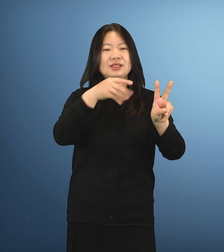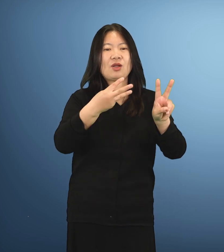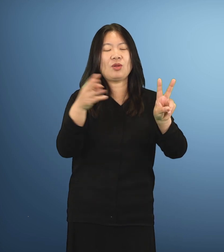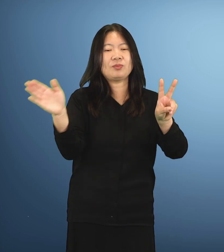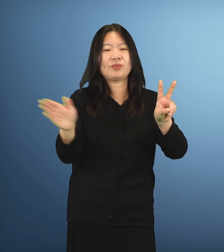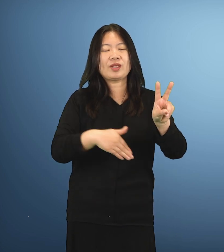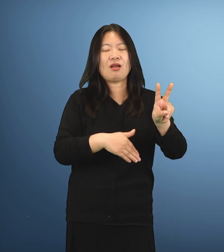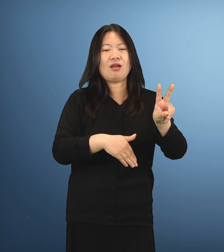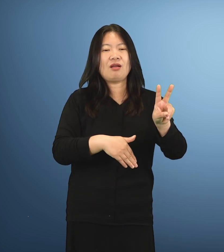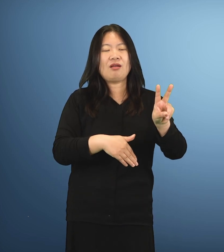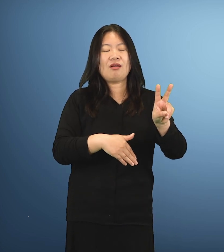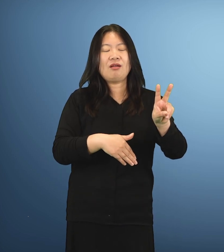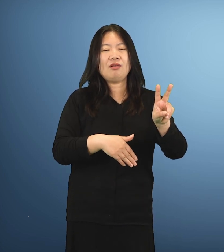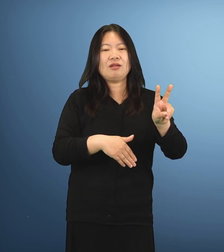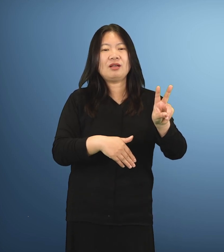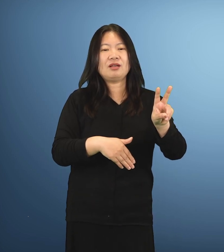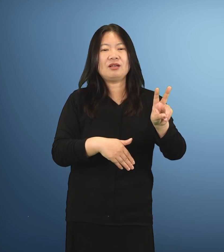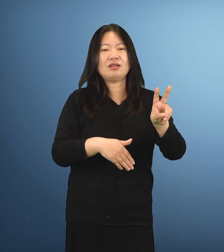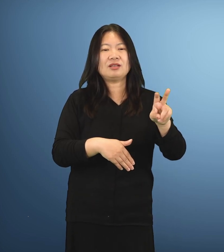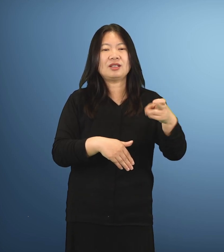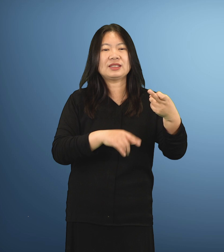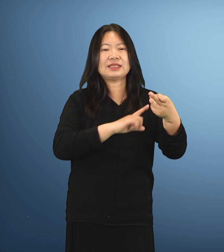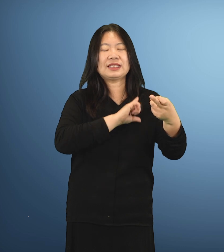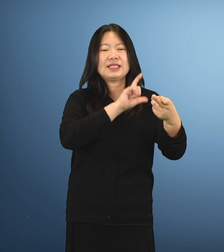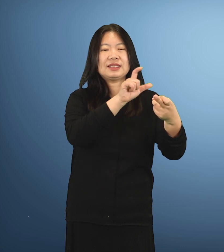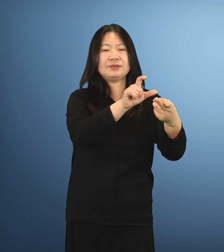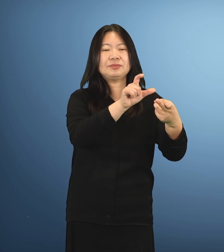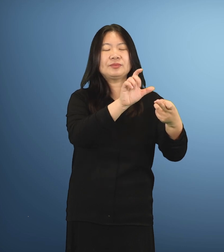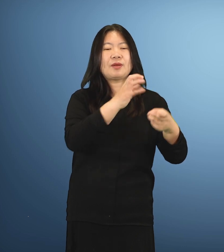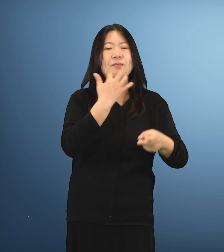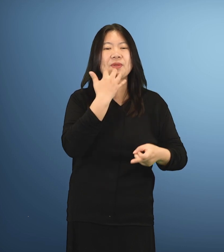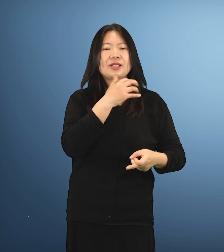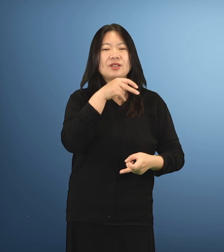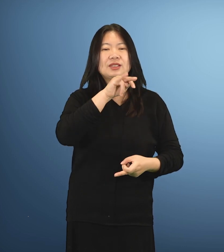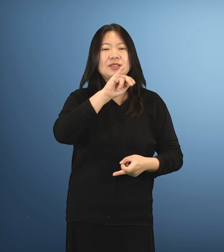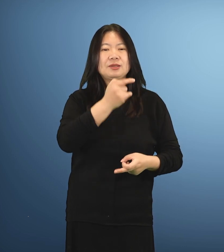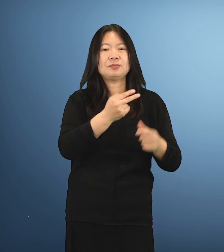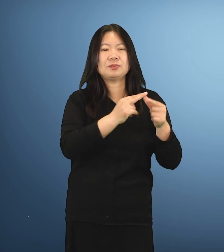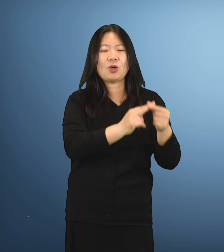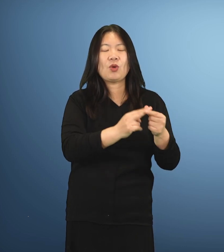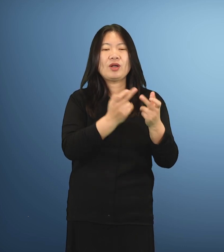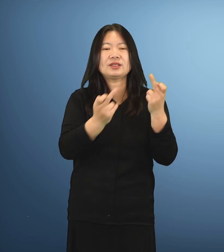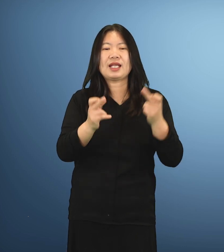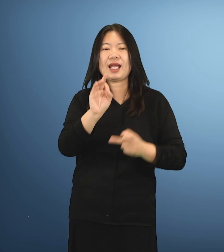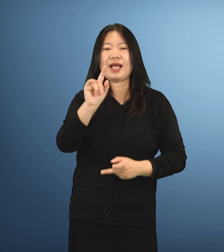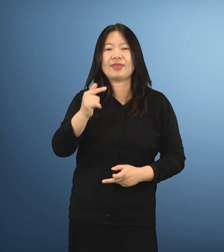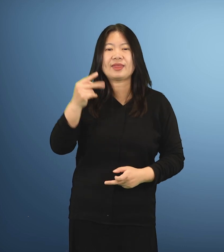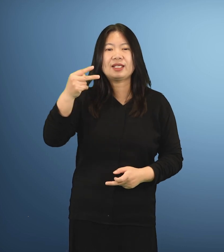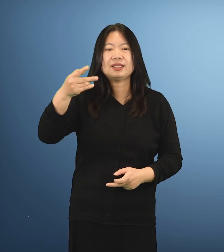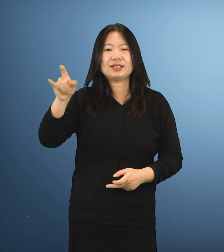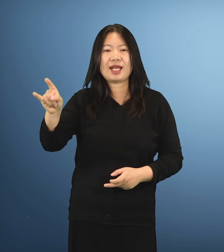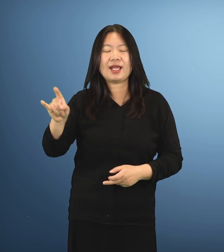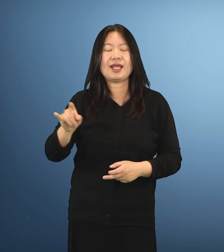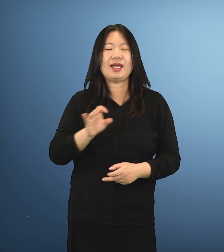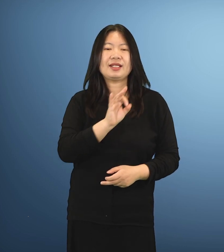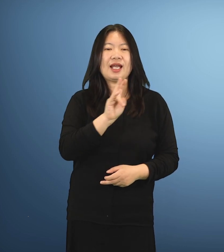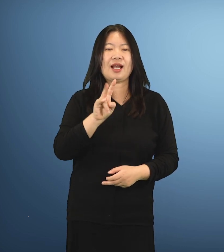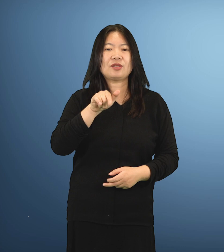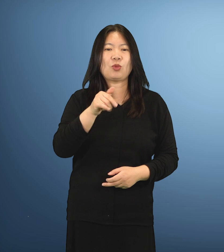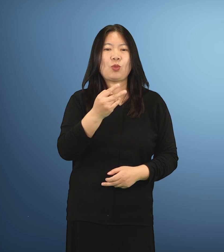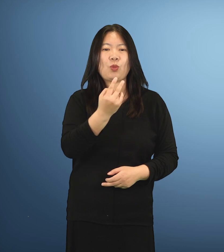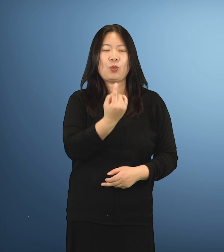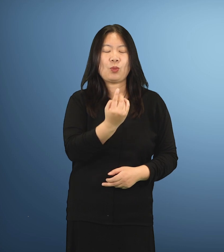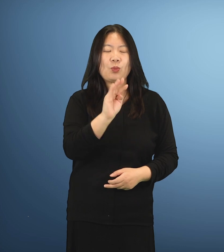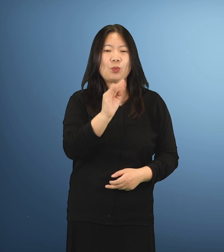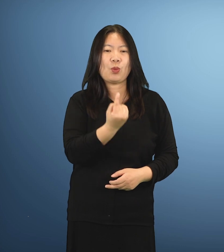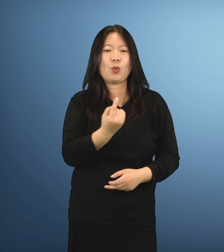2절부터 12사도의 이름은 이러하니 베드로라는 시몬을 비롯하여 그의 형제 안드레와 세베대 아들 야고보와 그